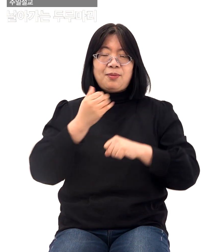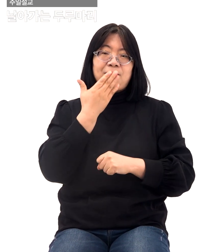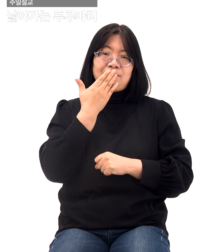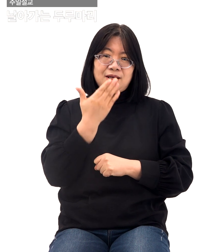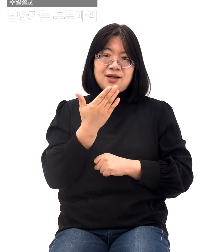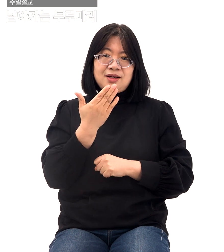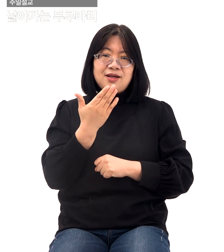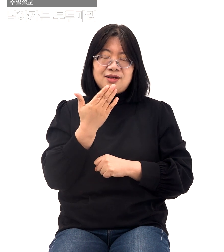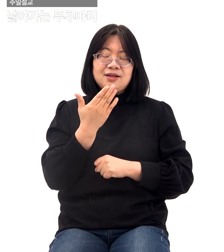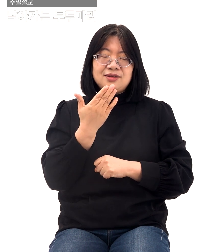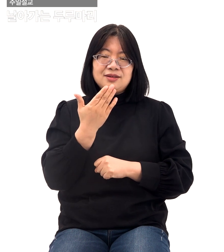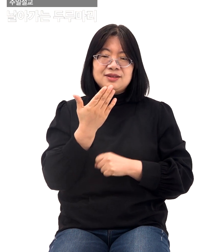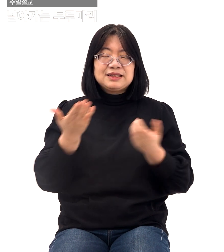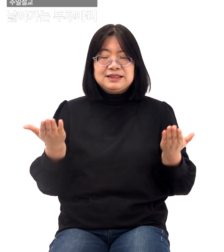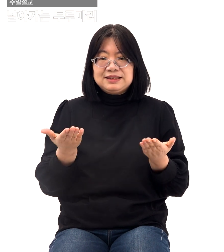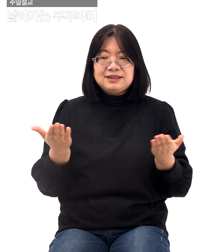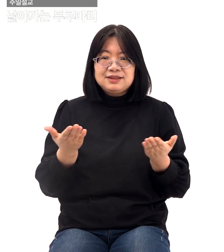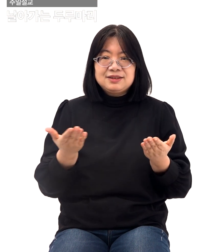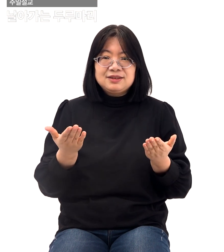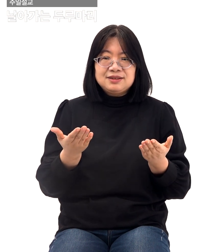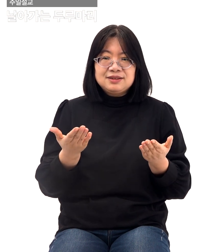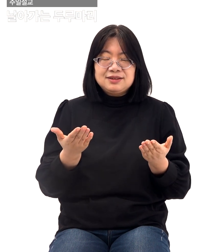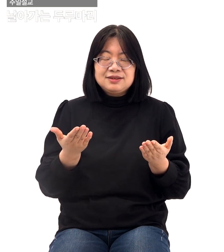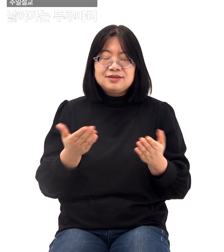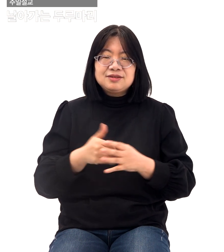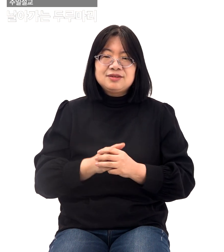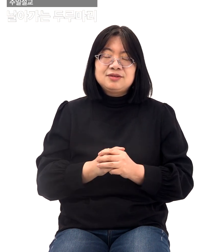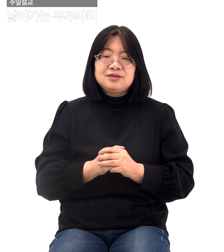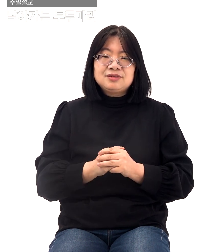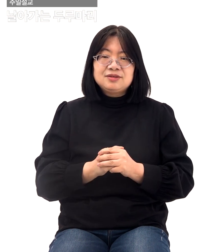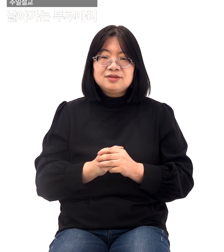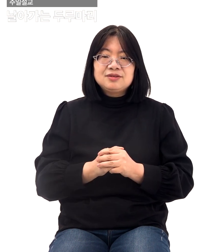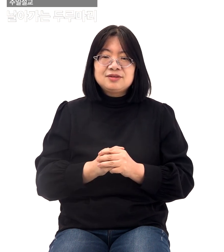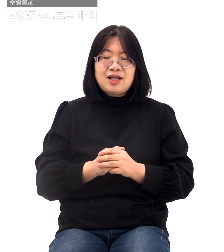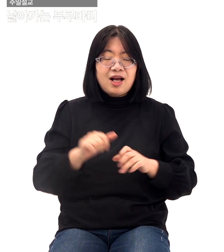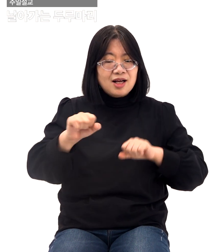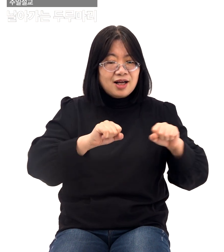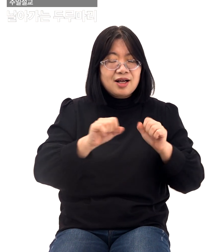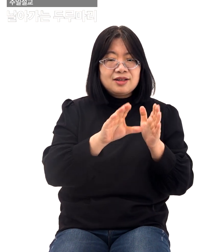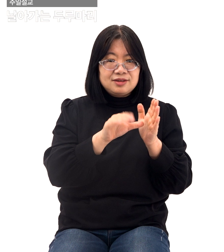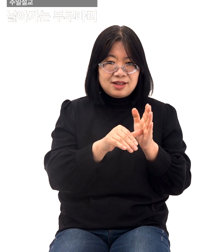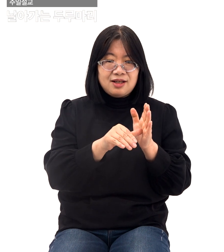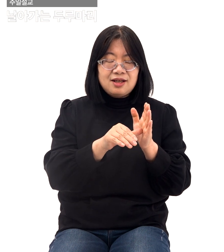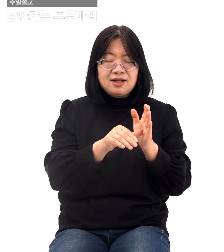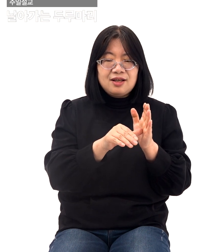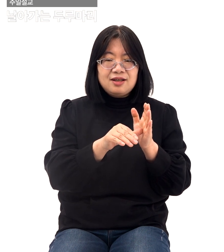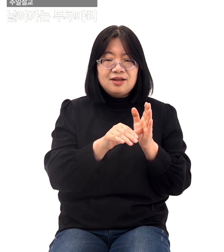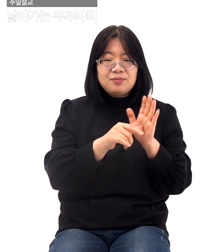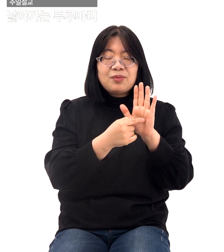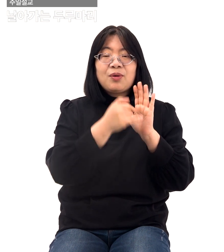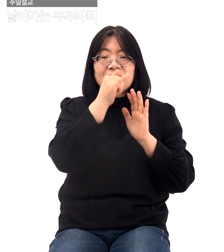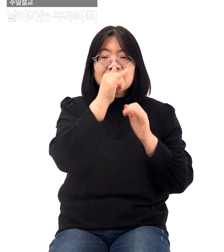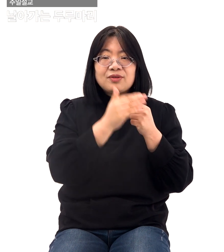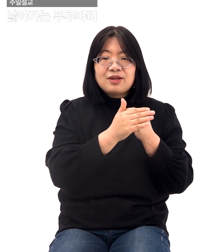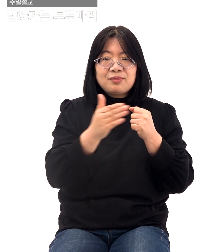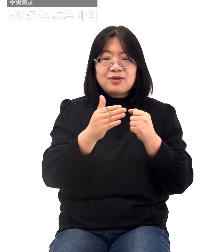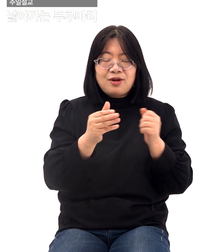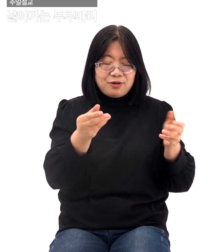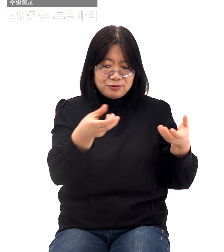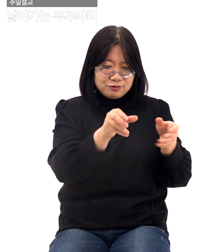있는 시행될 일이라는 것을 이 동작 속에 담아내고 있는 거예요. 그래서